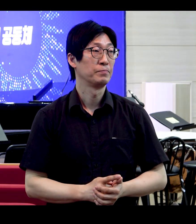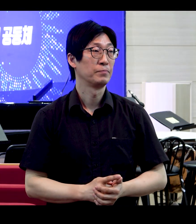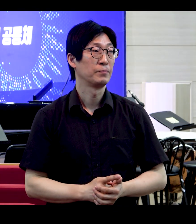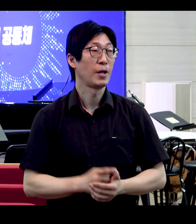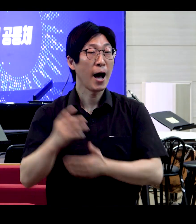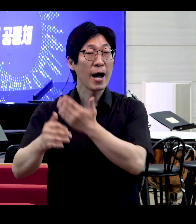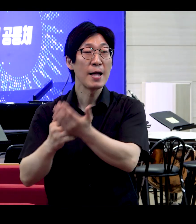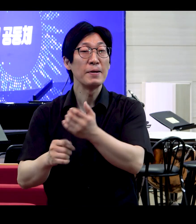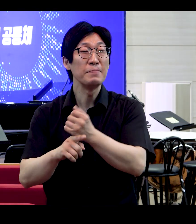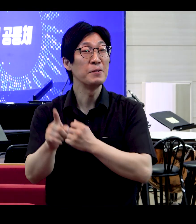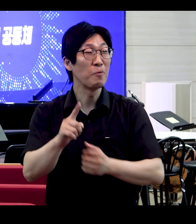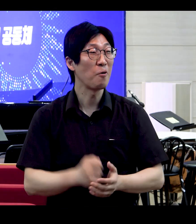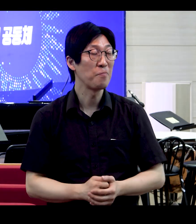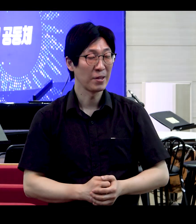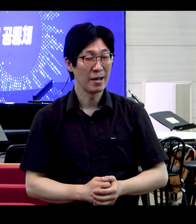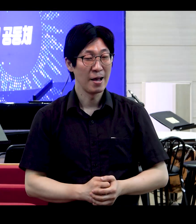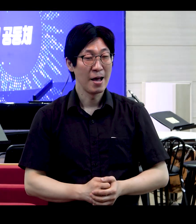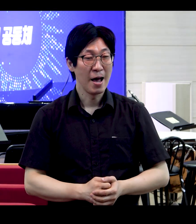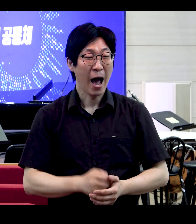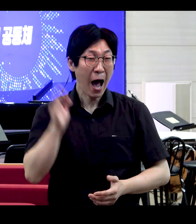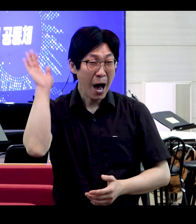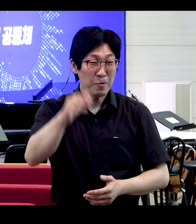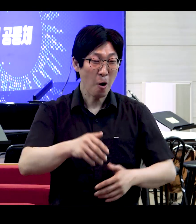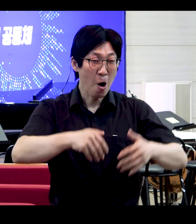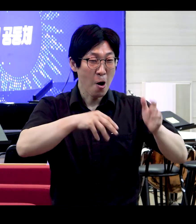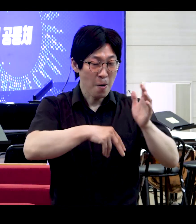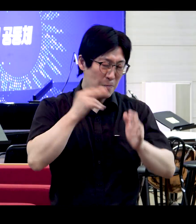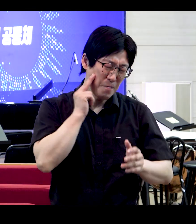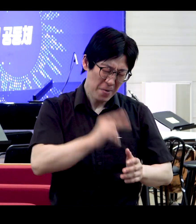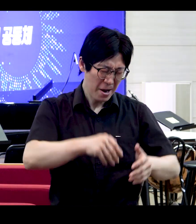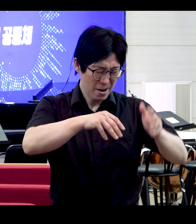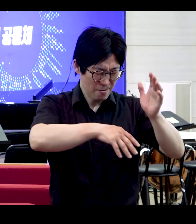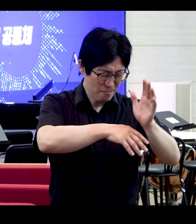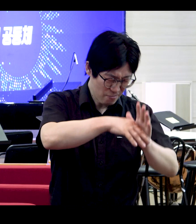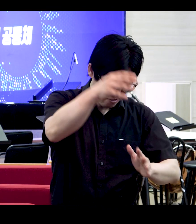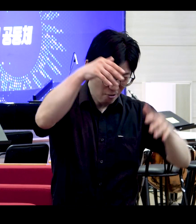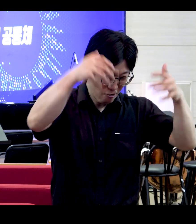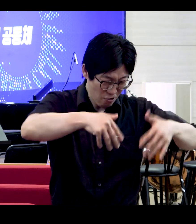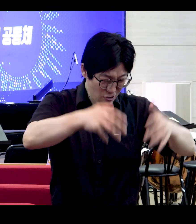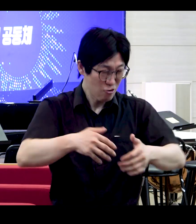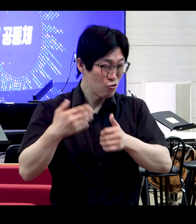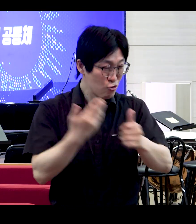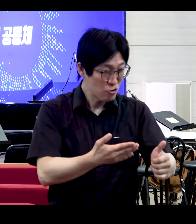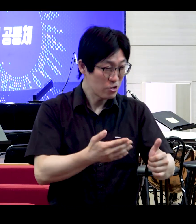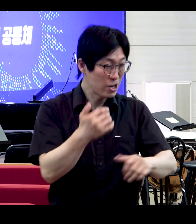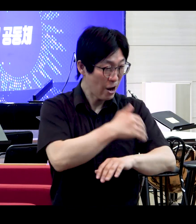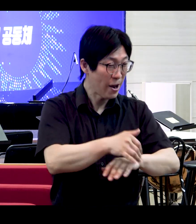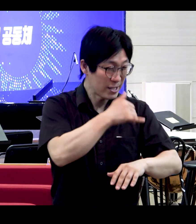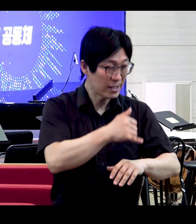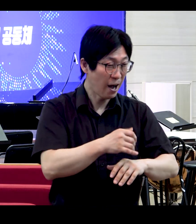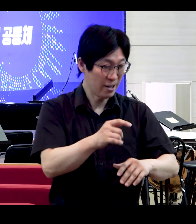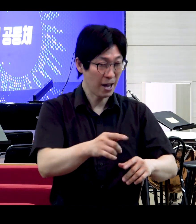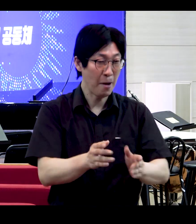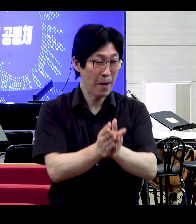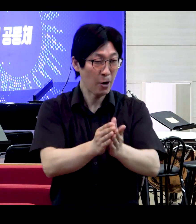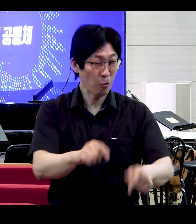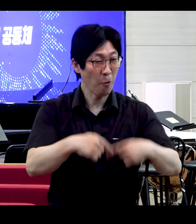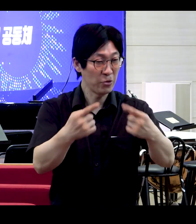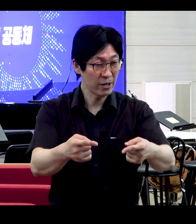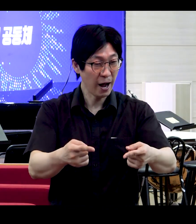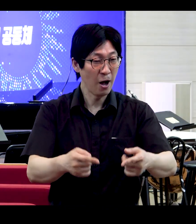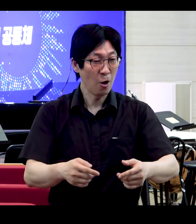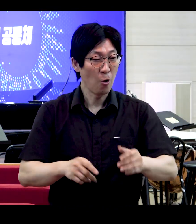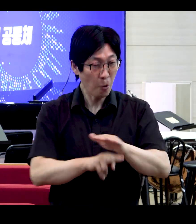올 거니까, 그러니까 방주로 들어가 피하라 라고만 말씀하신 것이 아니에요. 이건 그것보다 훨씬 더 깊은 의미가